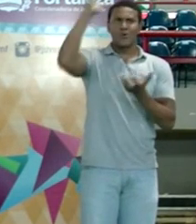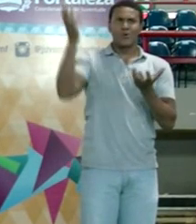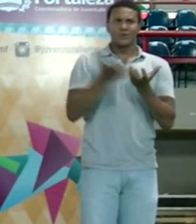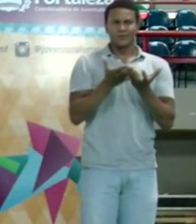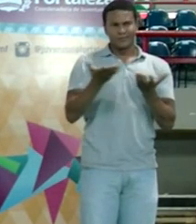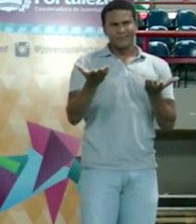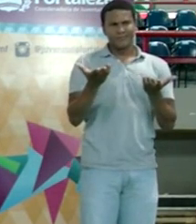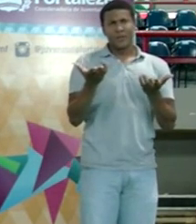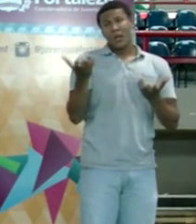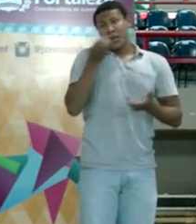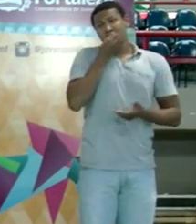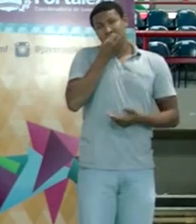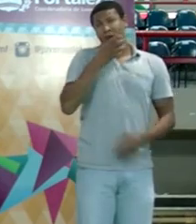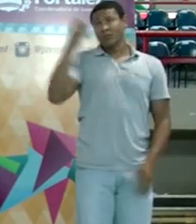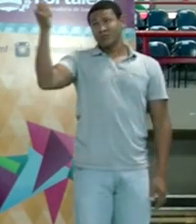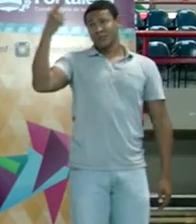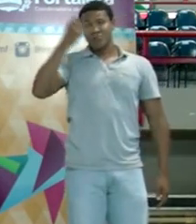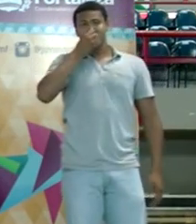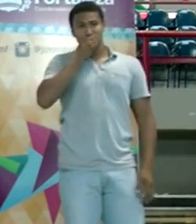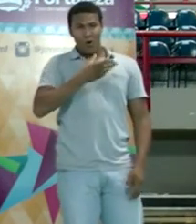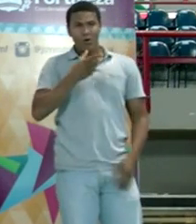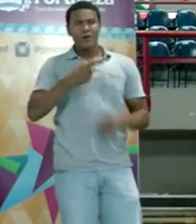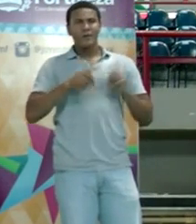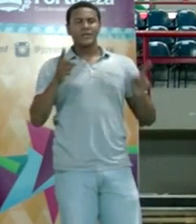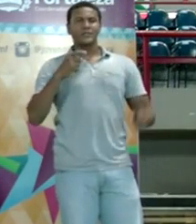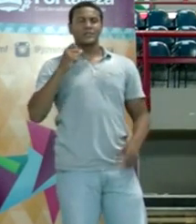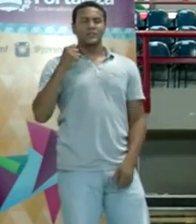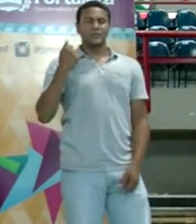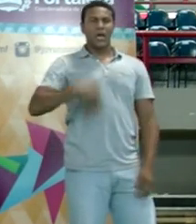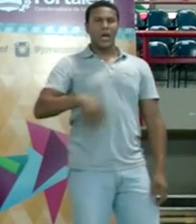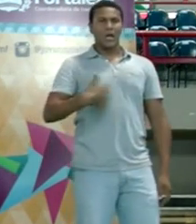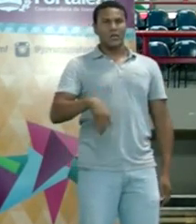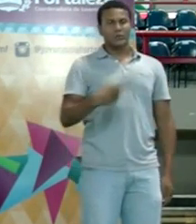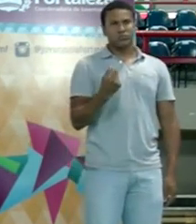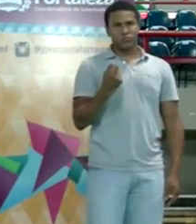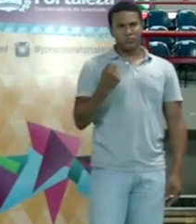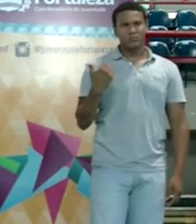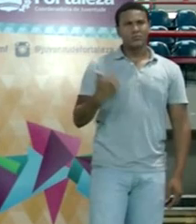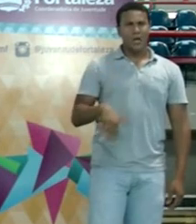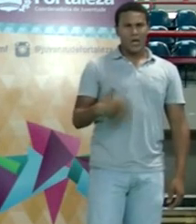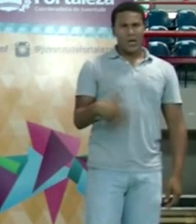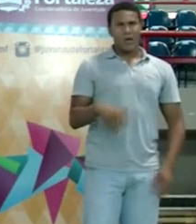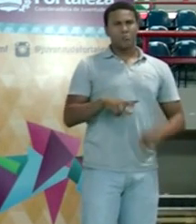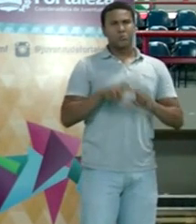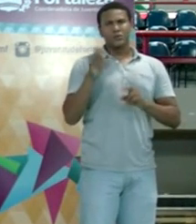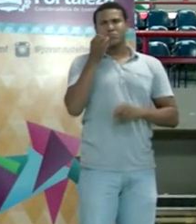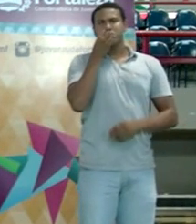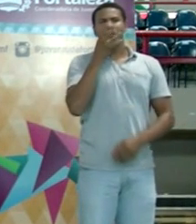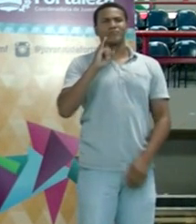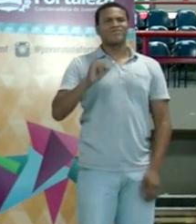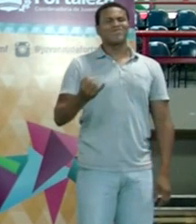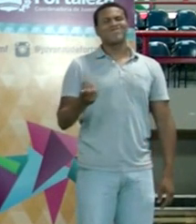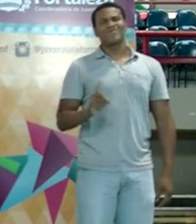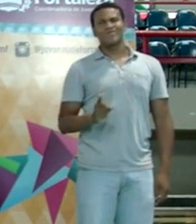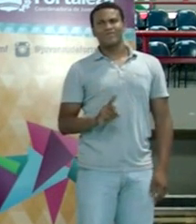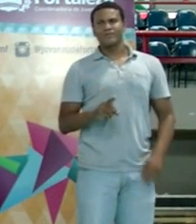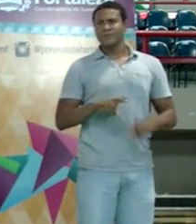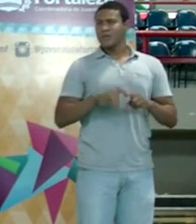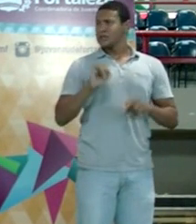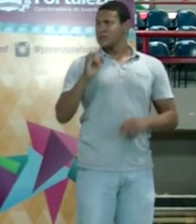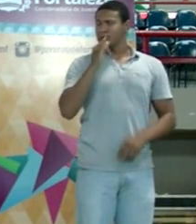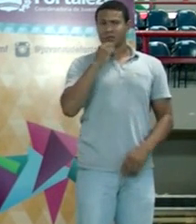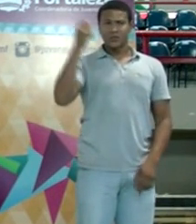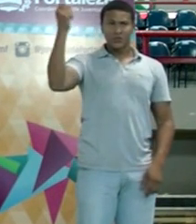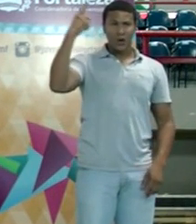dizer que ela não seja uma boa ideia, certo? Ela ainda é cara e, portanto, ela não é tão vantajosa. Para você produzir